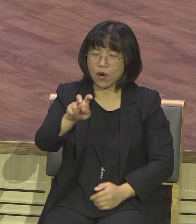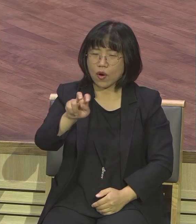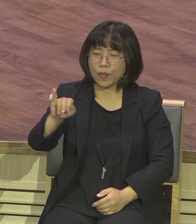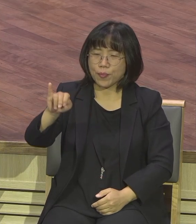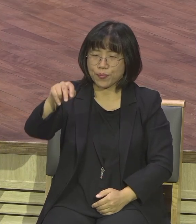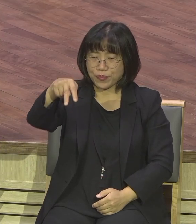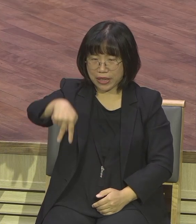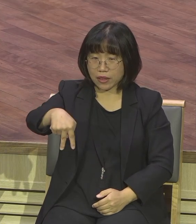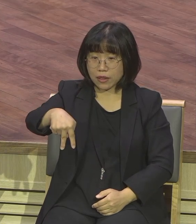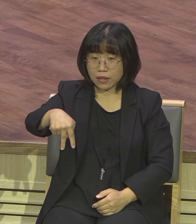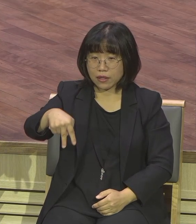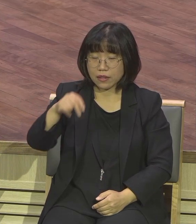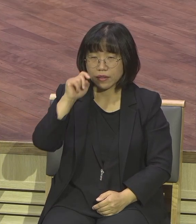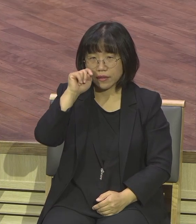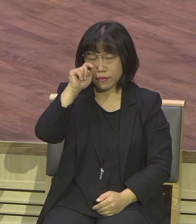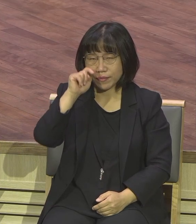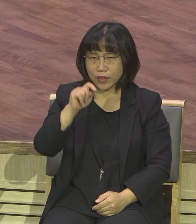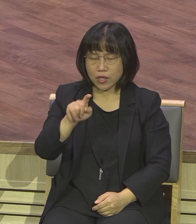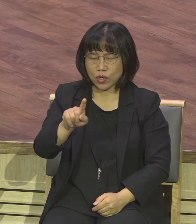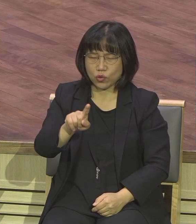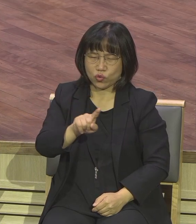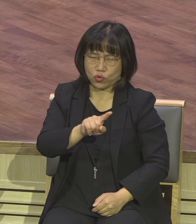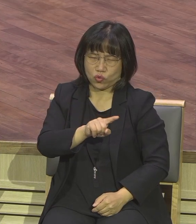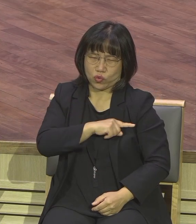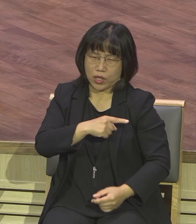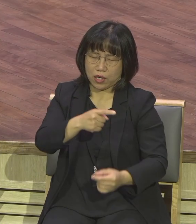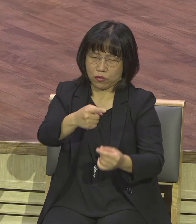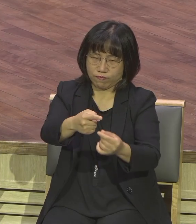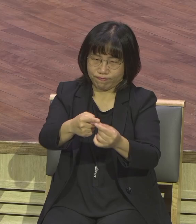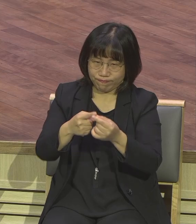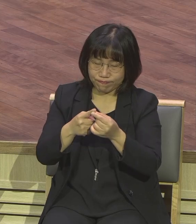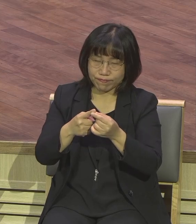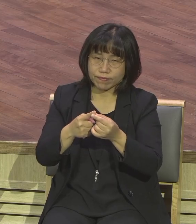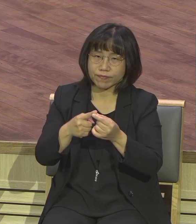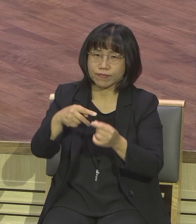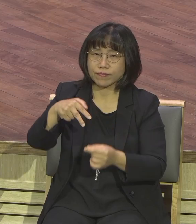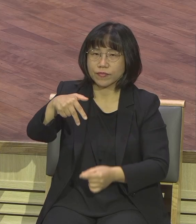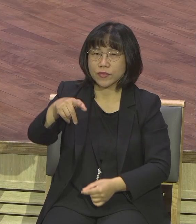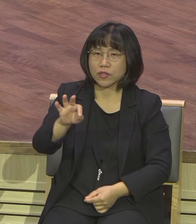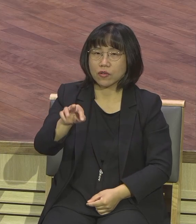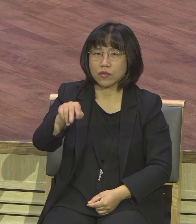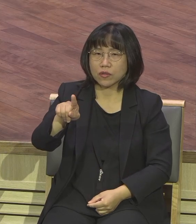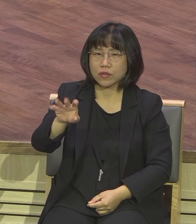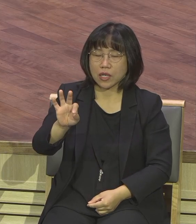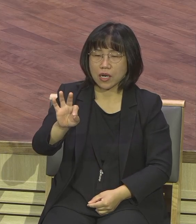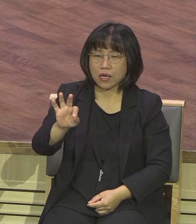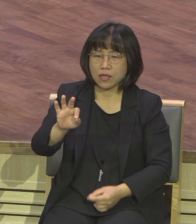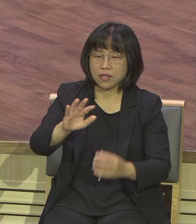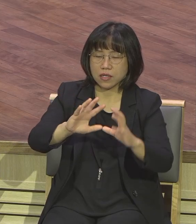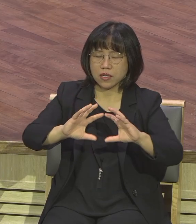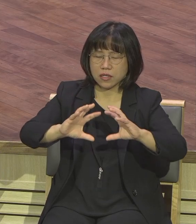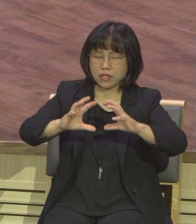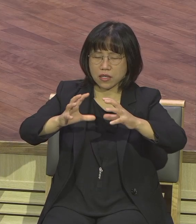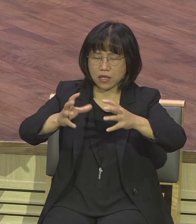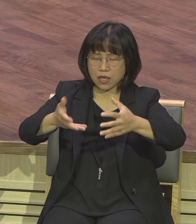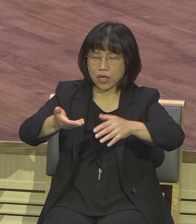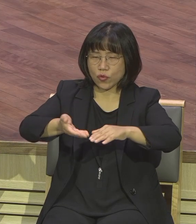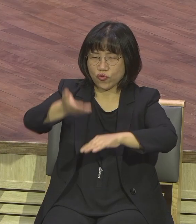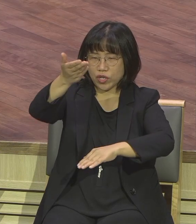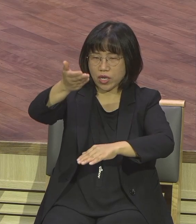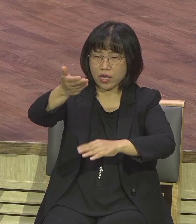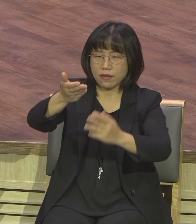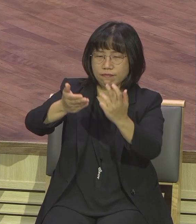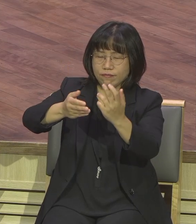이 서밋이란 말이 내가 뭔 상관이 있냐는 얘기예요. 예원교회가 전 세계 위에 안티교회로